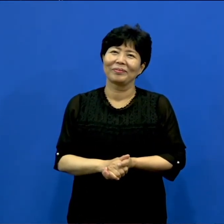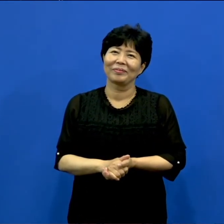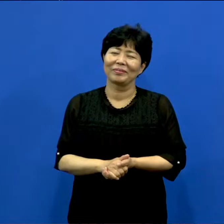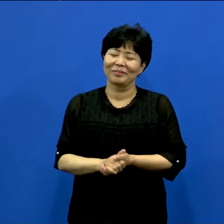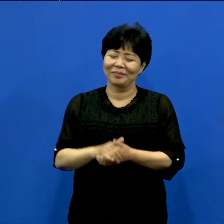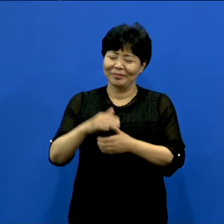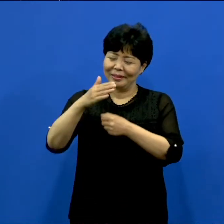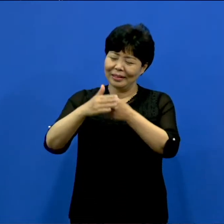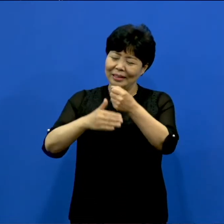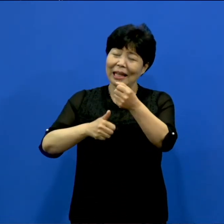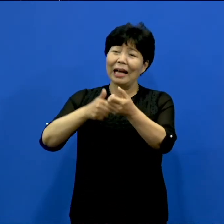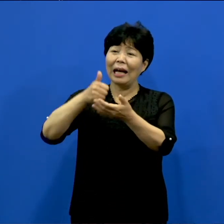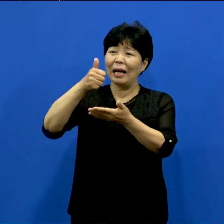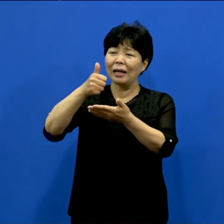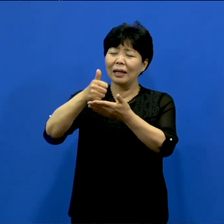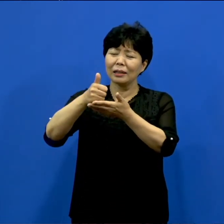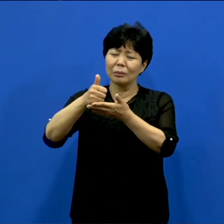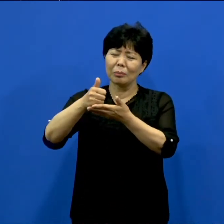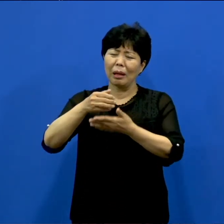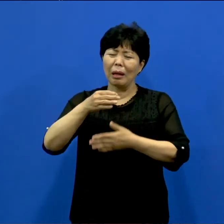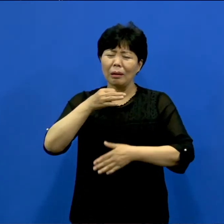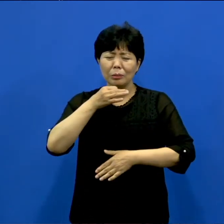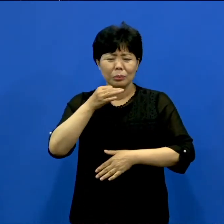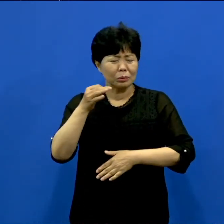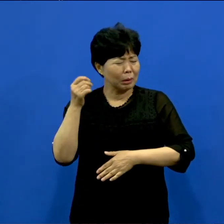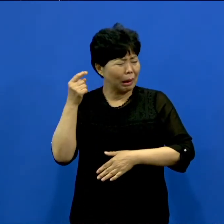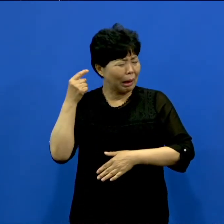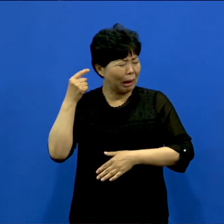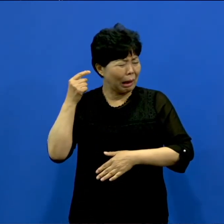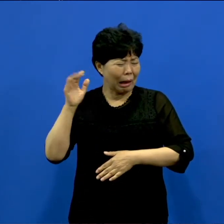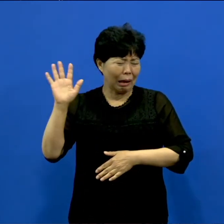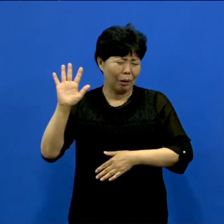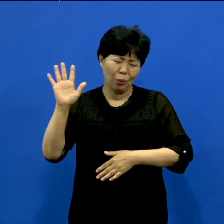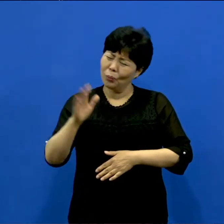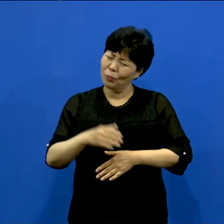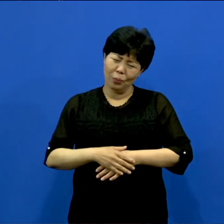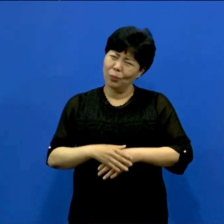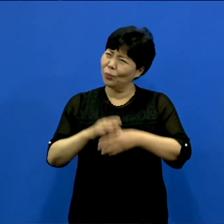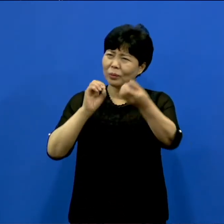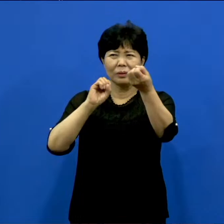하나님의 음성도 들리지도 않고 응답도 없는 것 같고